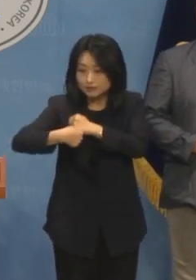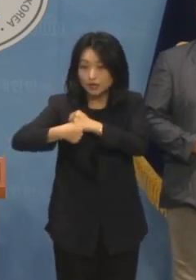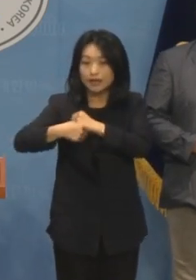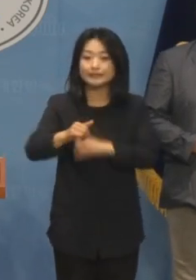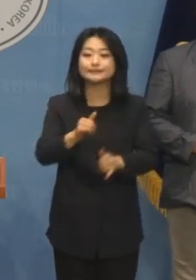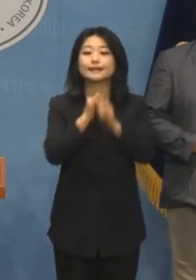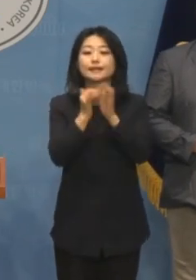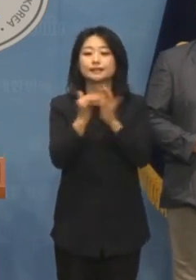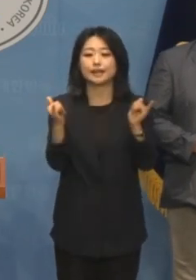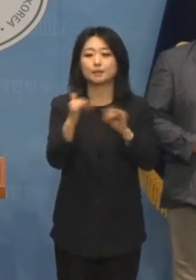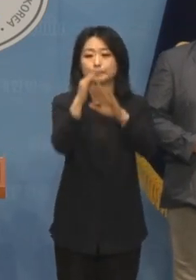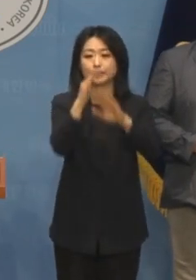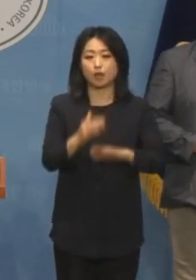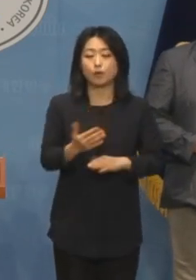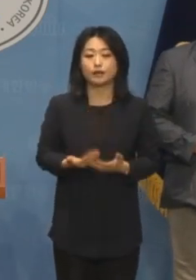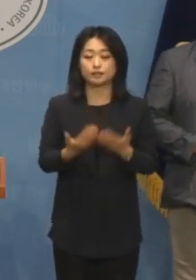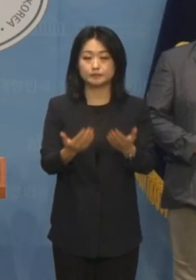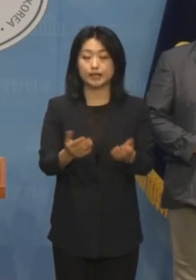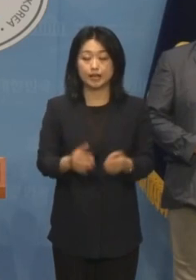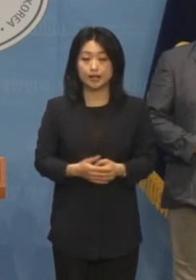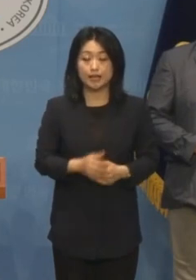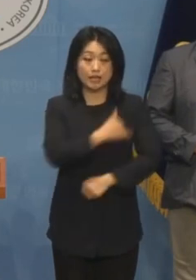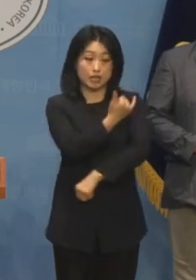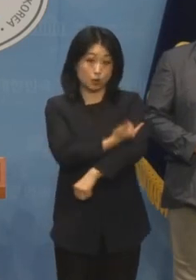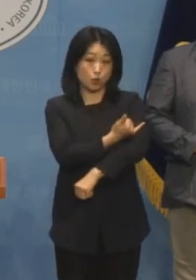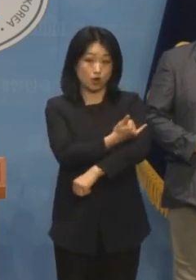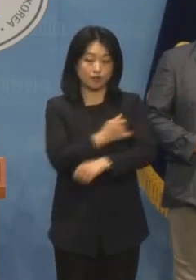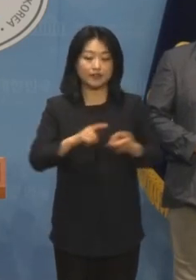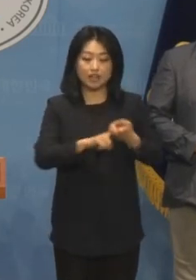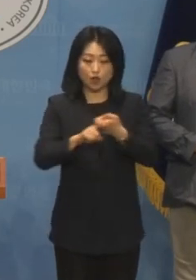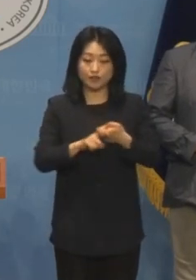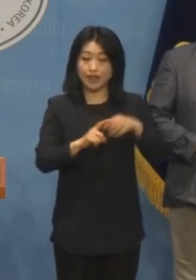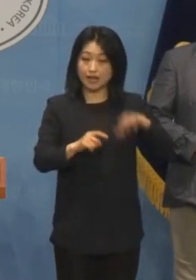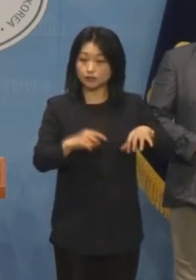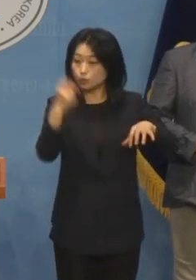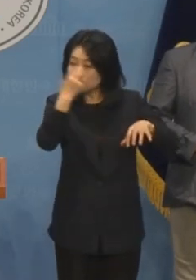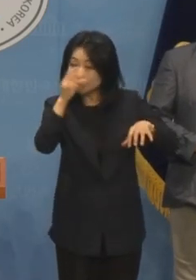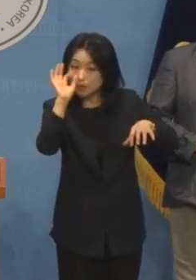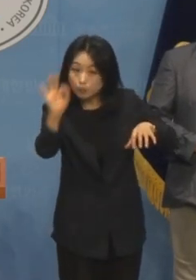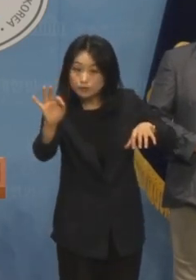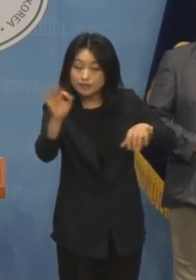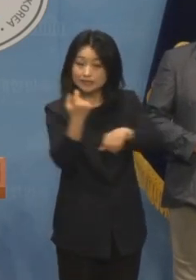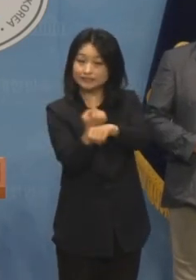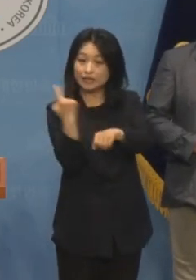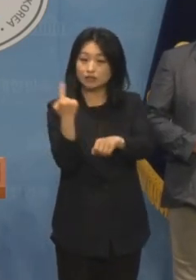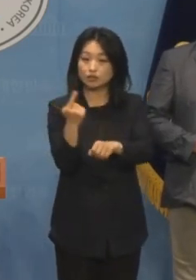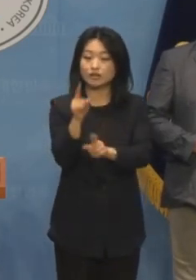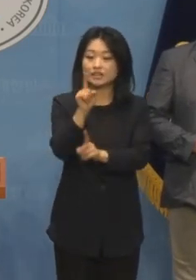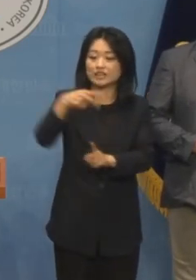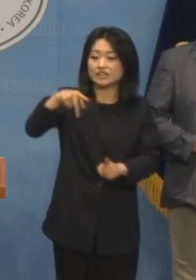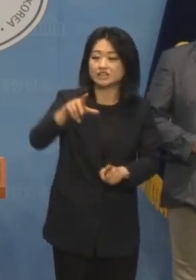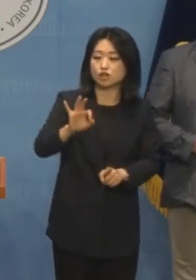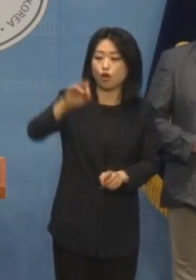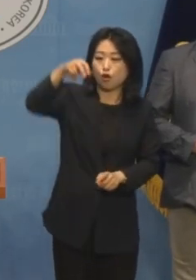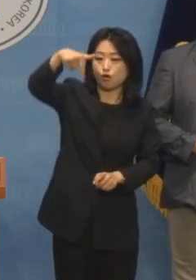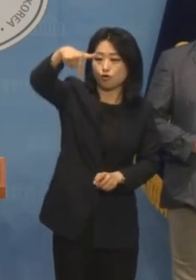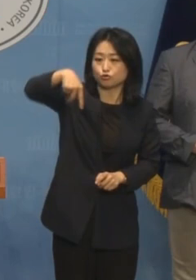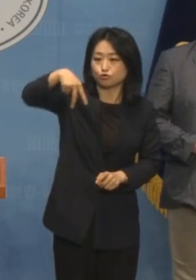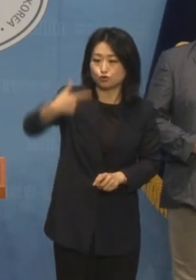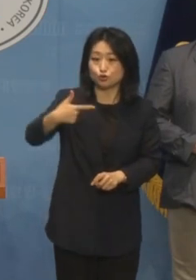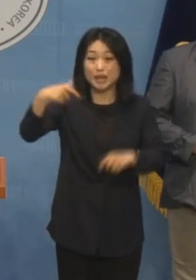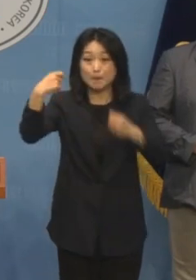브리핑 드리겠습니다. 인권연대가 이번 조사를 하게 된 것은 작년 말 배우 이성균 씨 자살 사건이 계기가